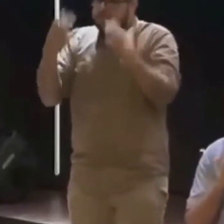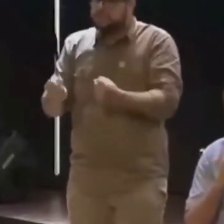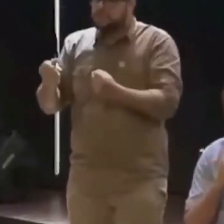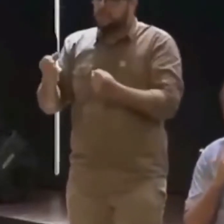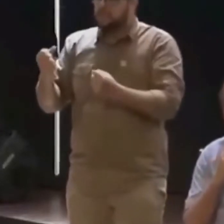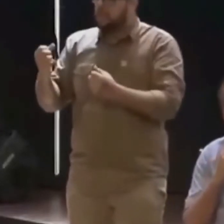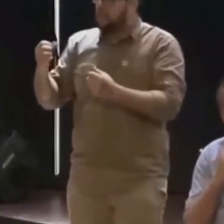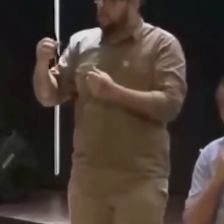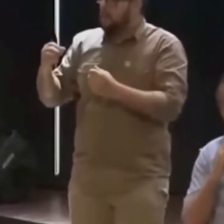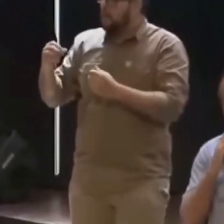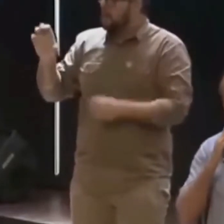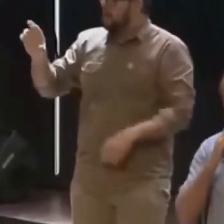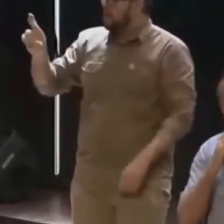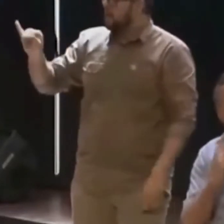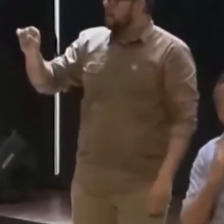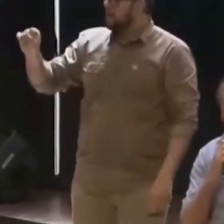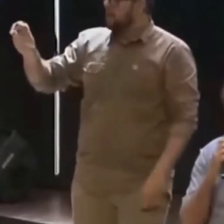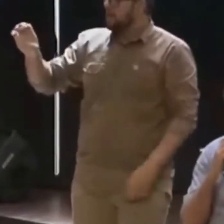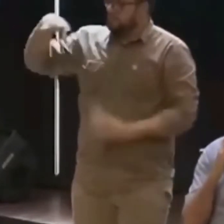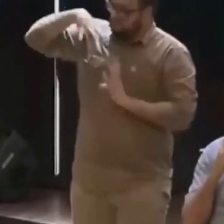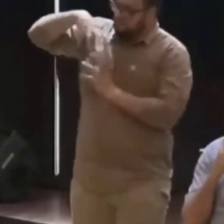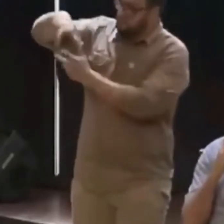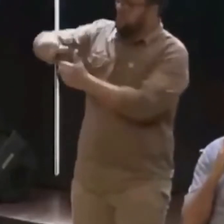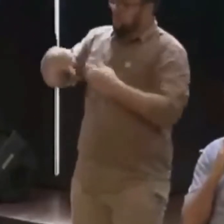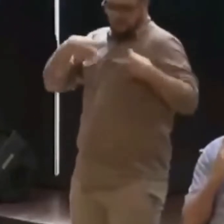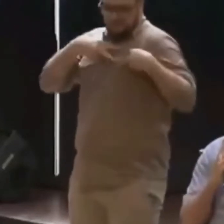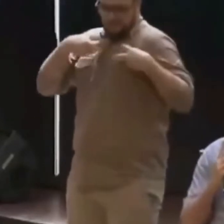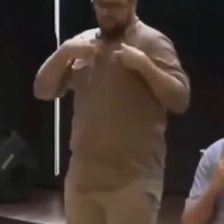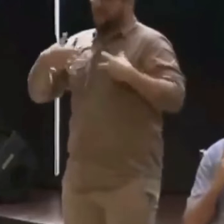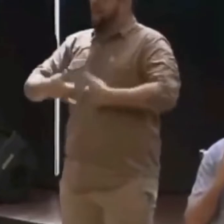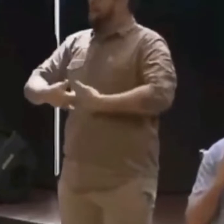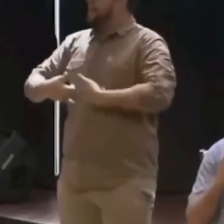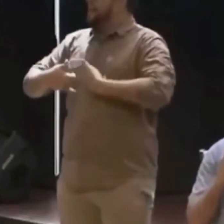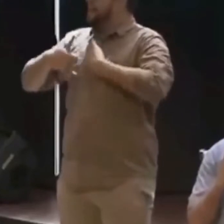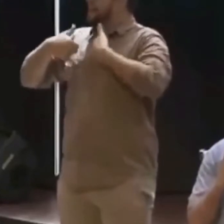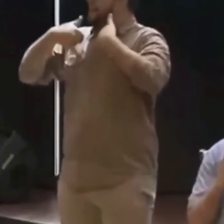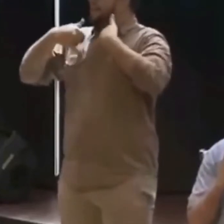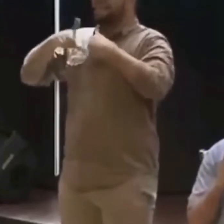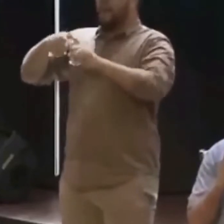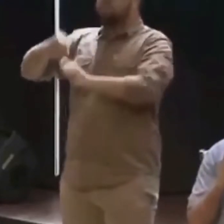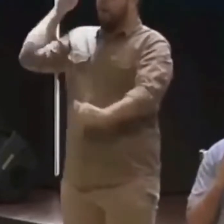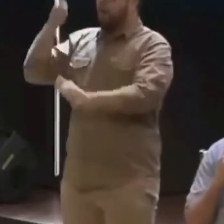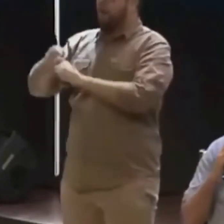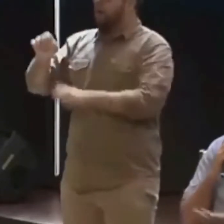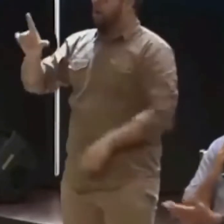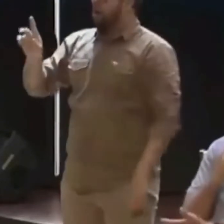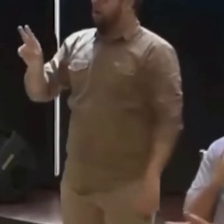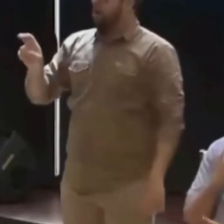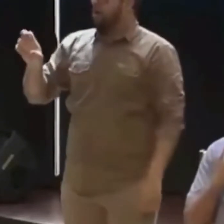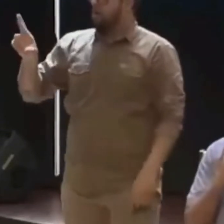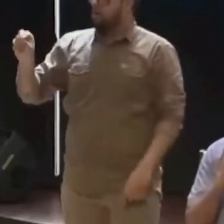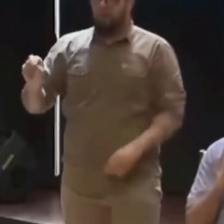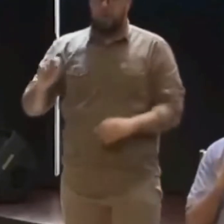mundial, a Petrobras se gabar dos lucros que tem. Só no